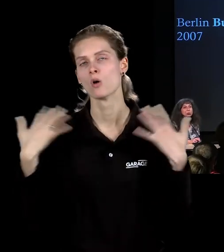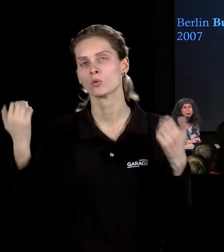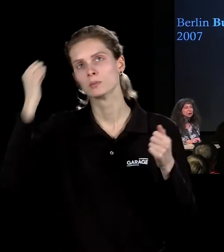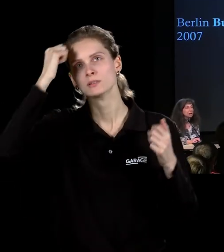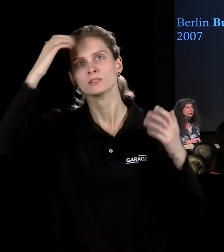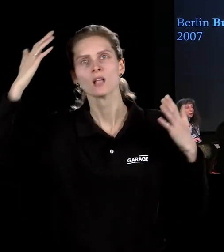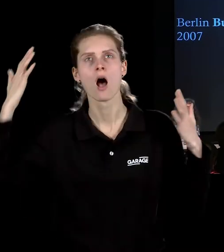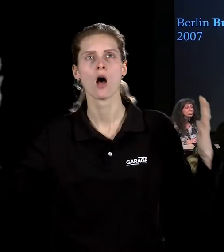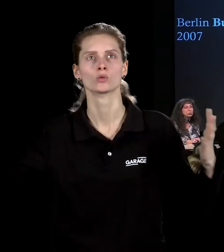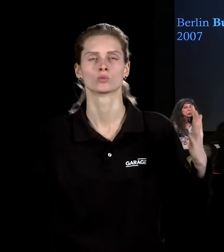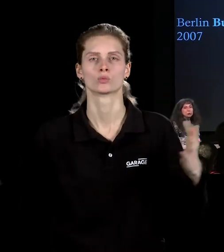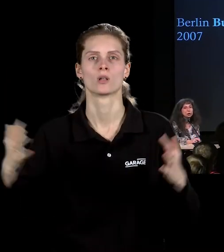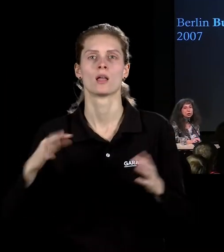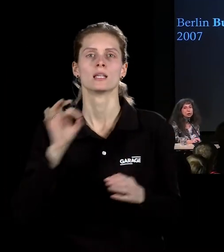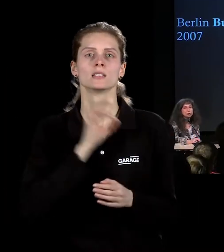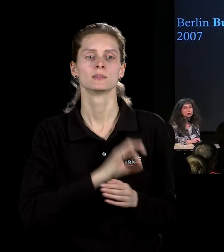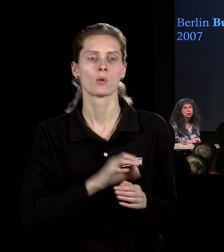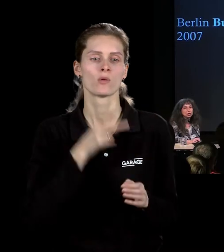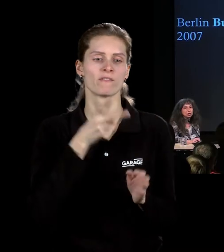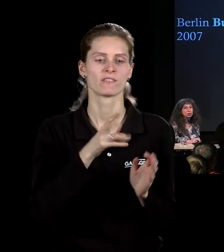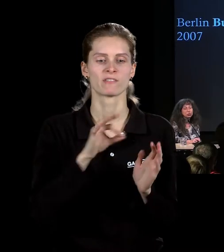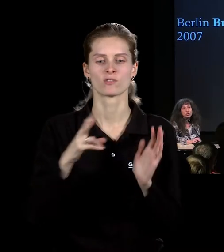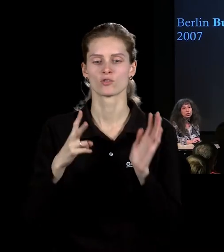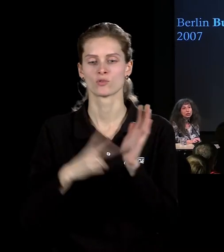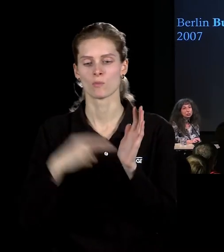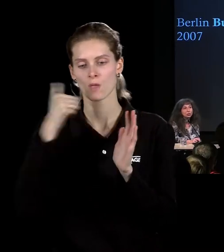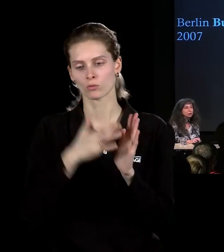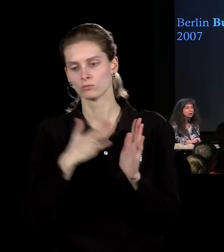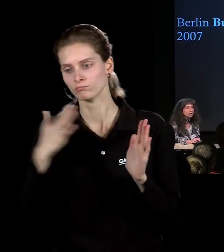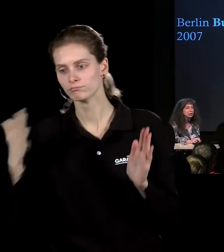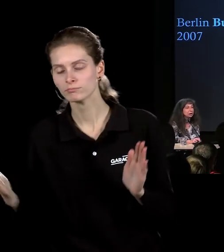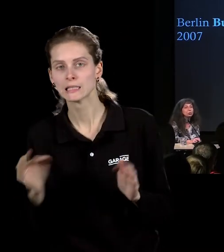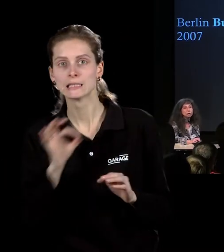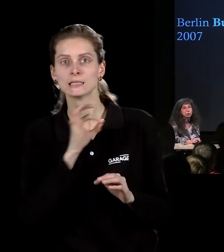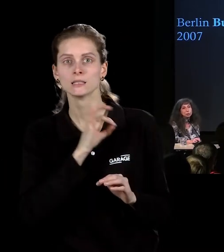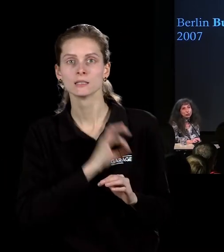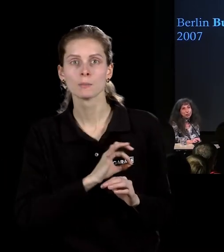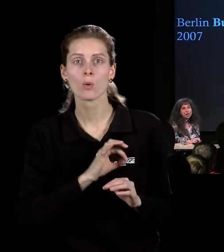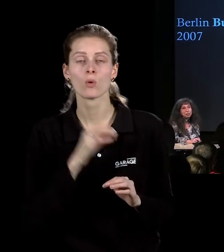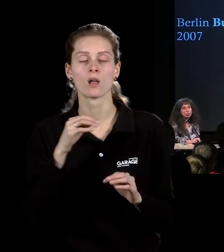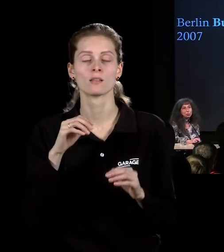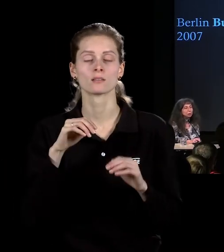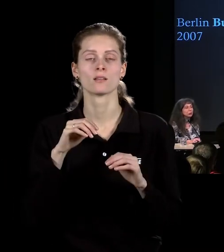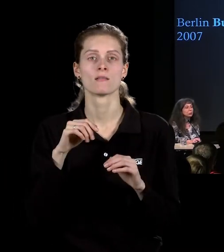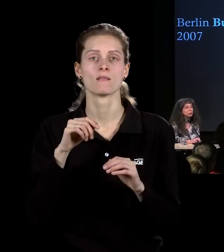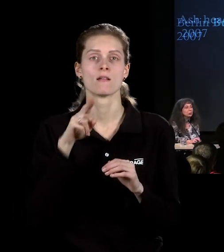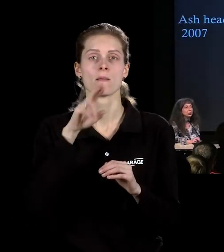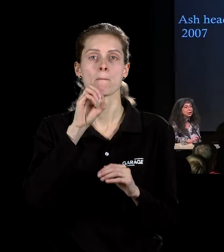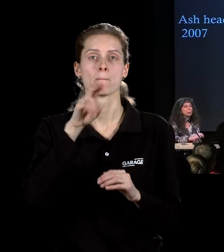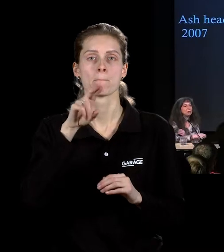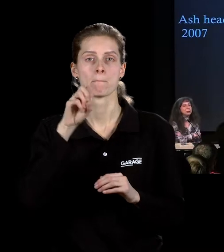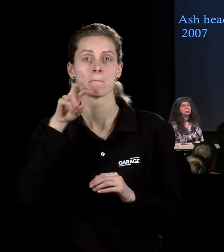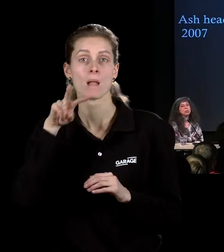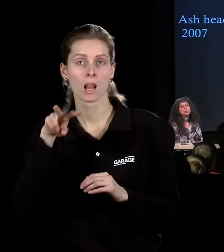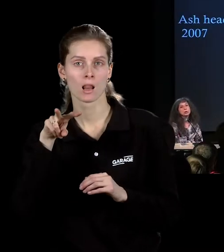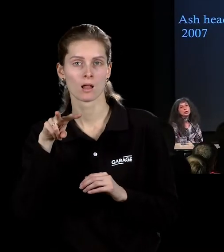и используя для них с 2007 года, он начинает использовать для них совершенно невероятный материал, он делает эти статуи из пепла, причем не просто из пепла, а